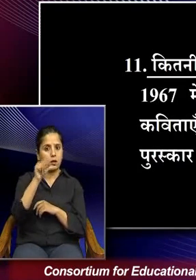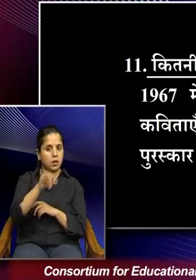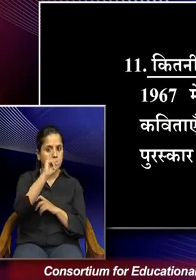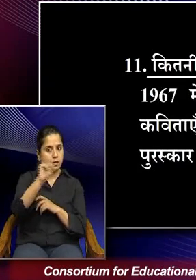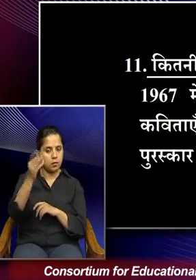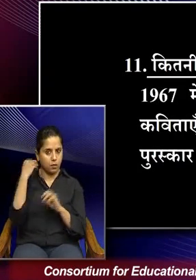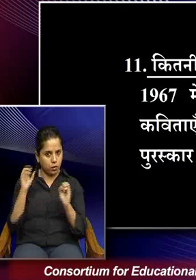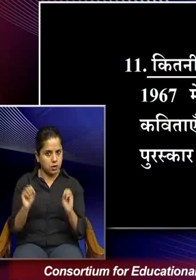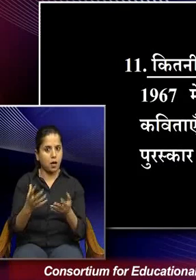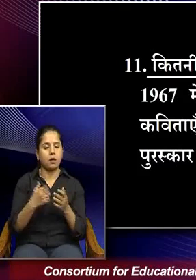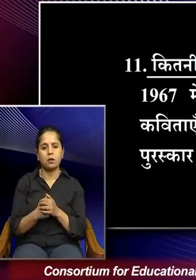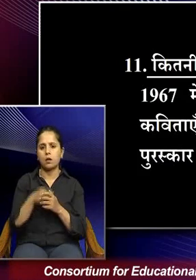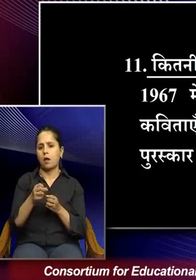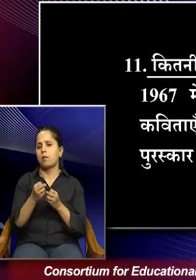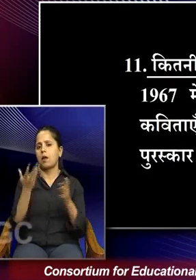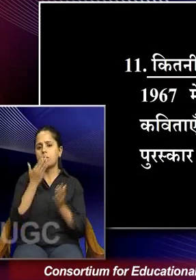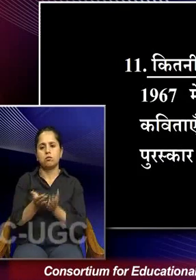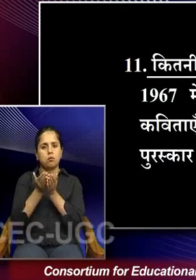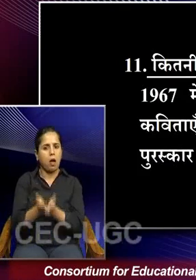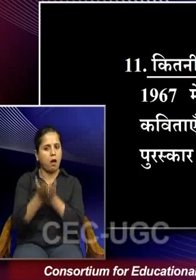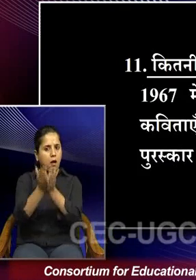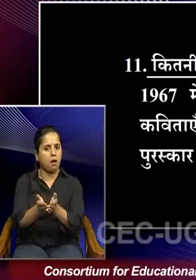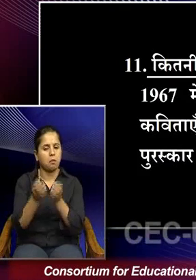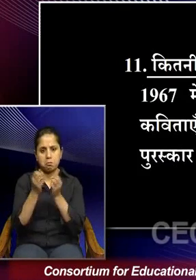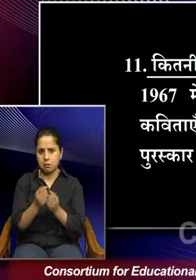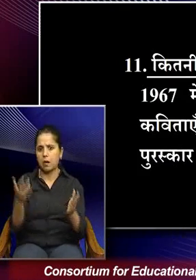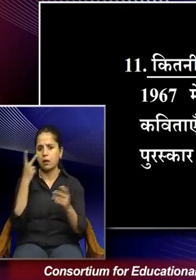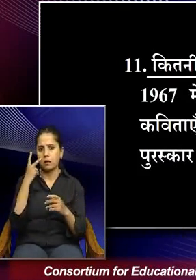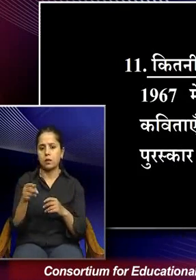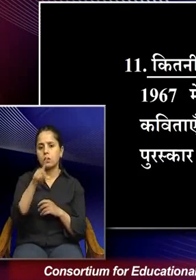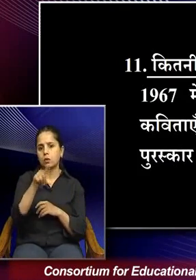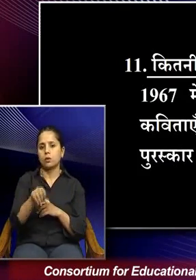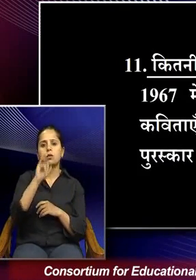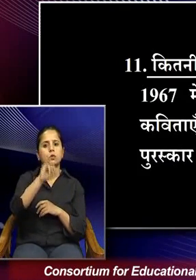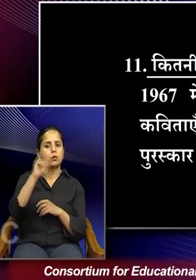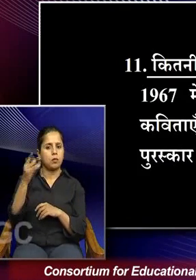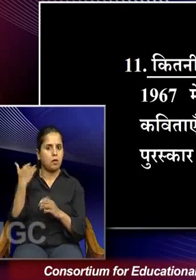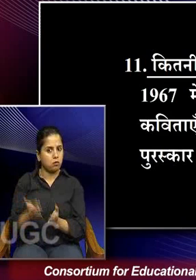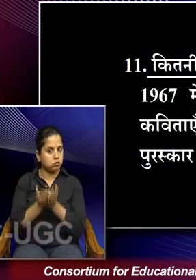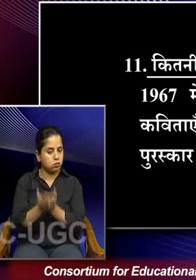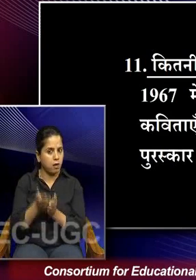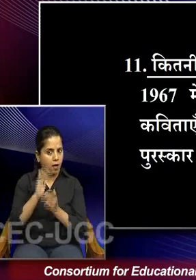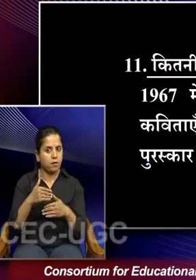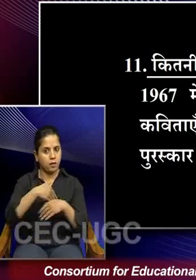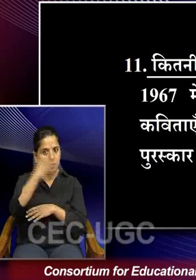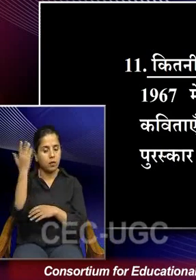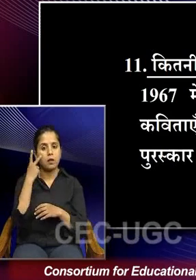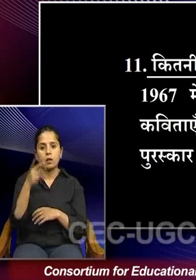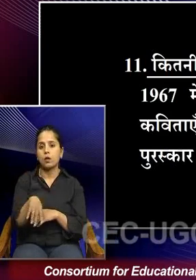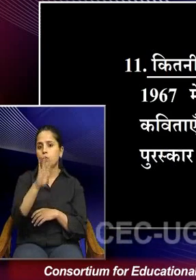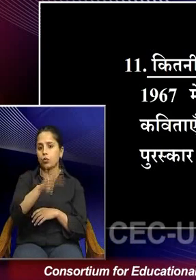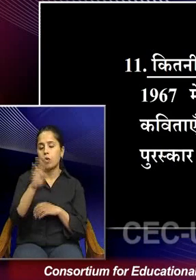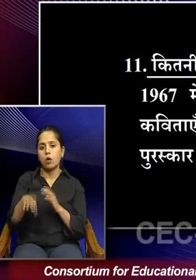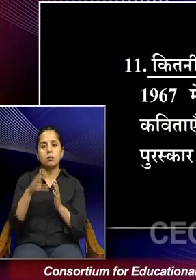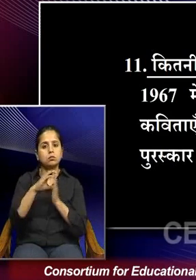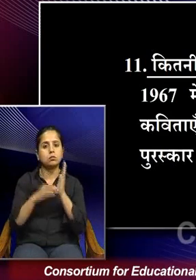प्रकाशित हुई कितनी नावन में कितनी बार 1967 में प्रकाशित हुई कल 44 कविताओं